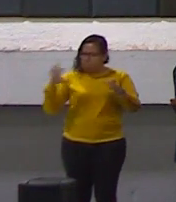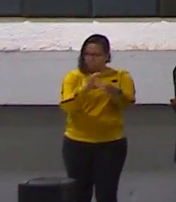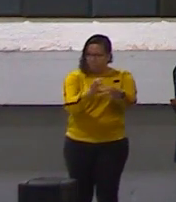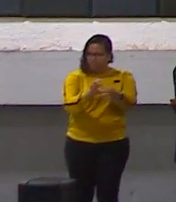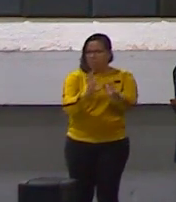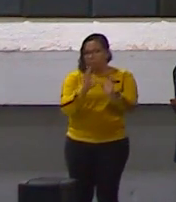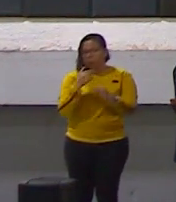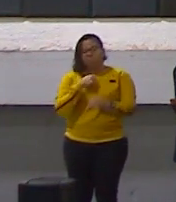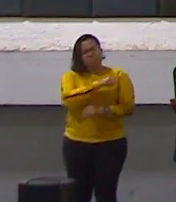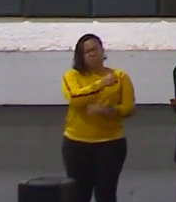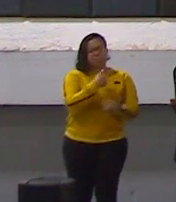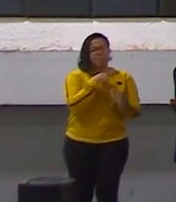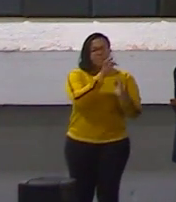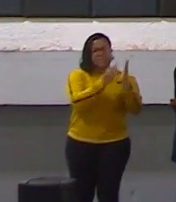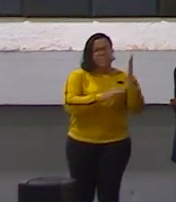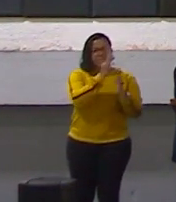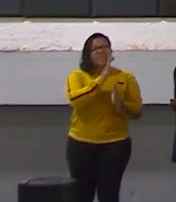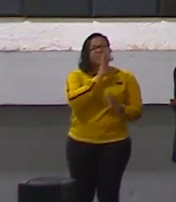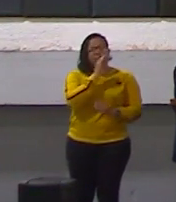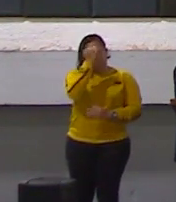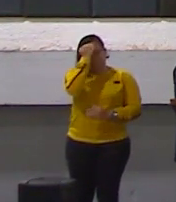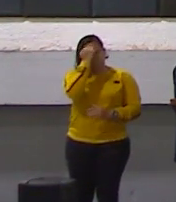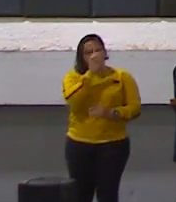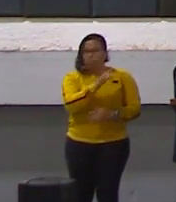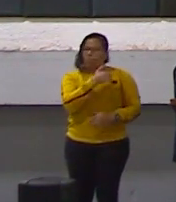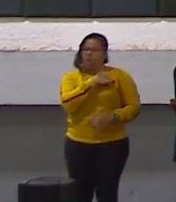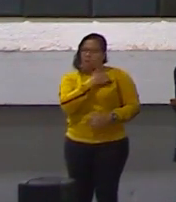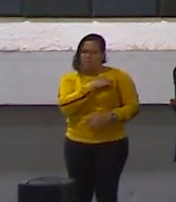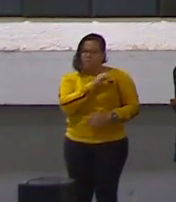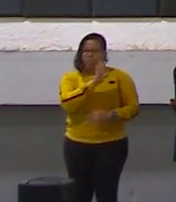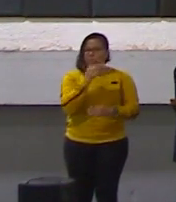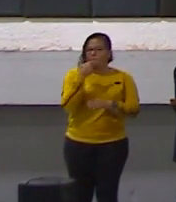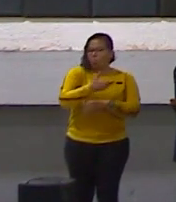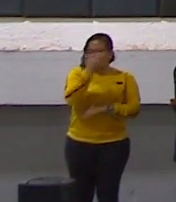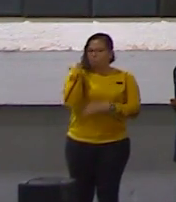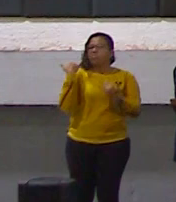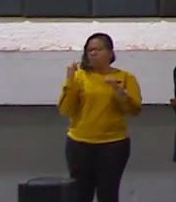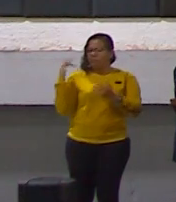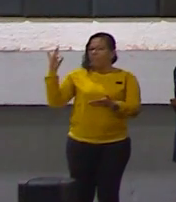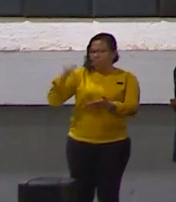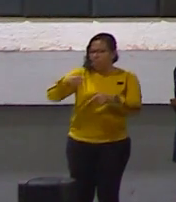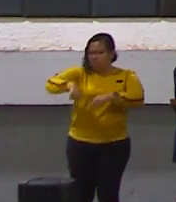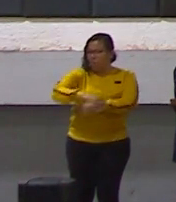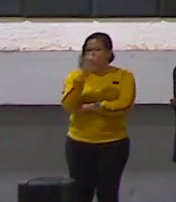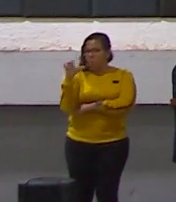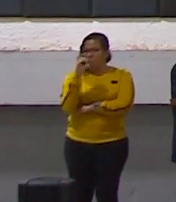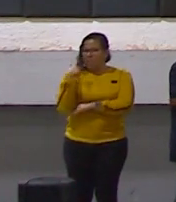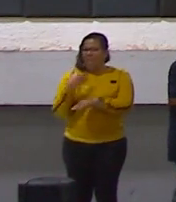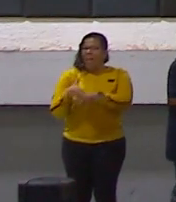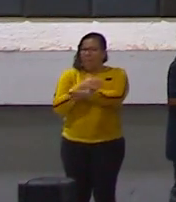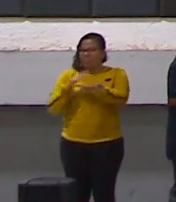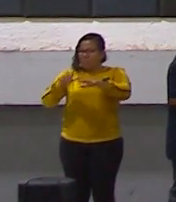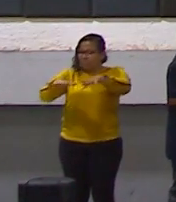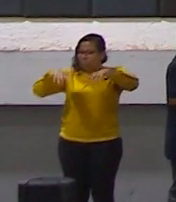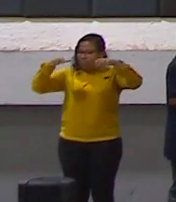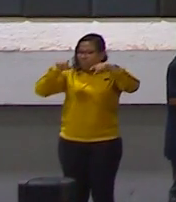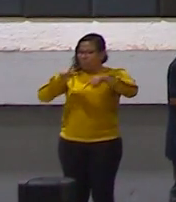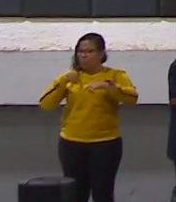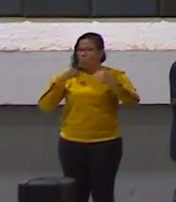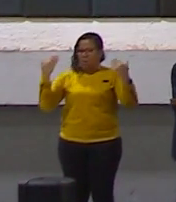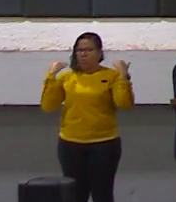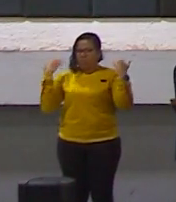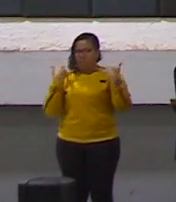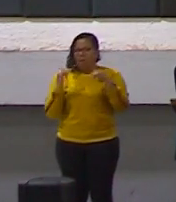profesora ángela einstein una profesora argentina historiadora que vino aquí en el anterior congreso de educación física sobre el cual